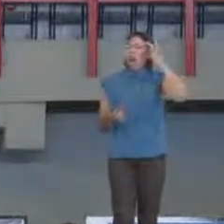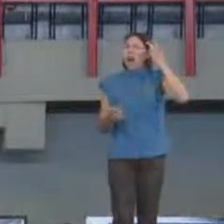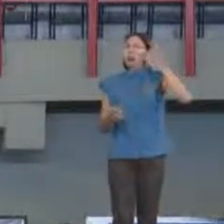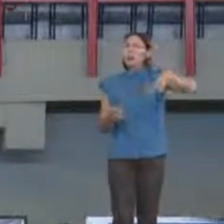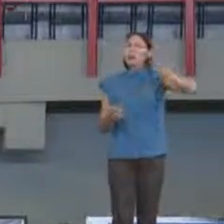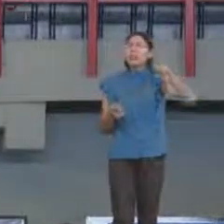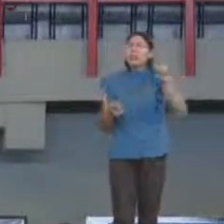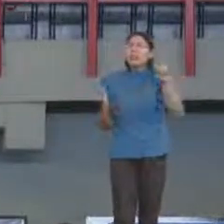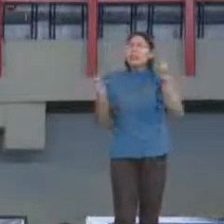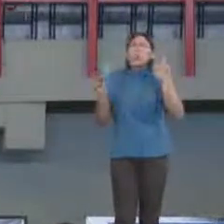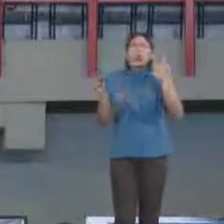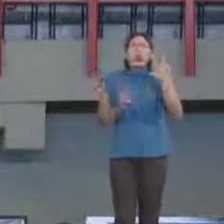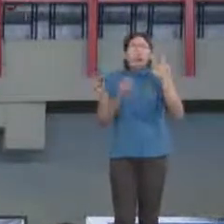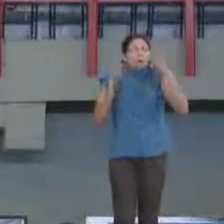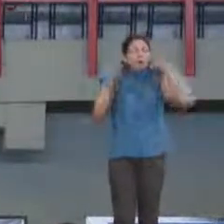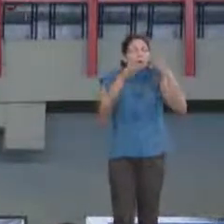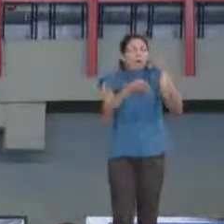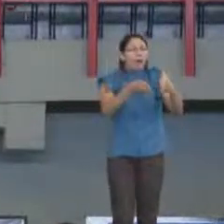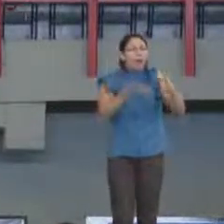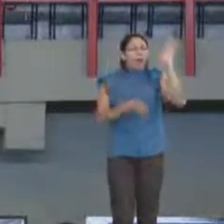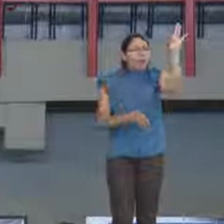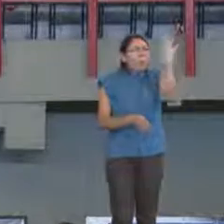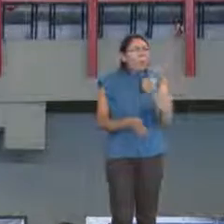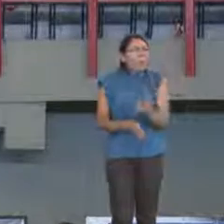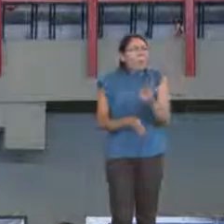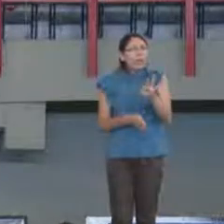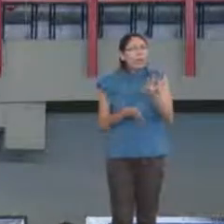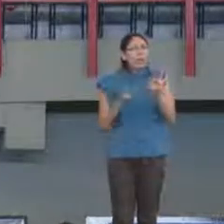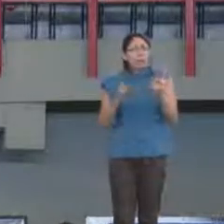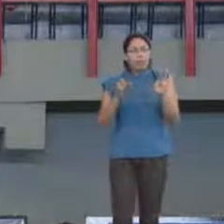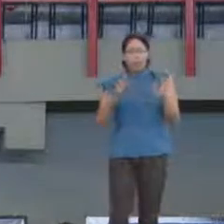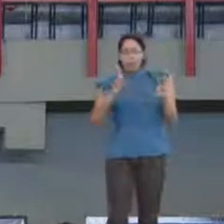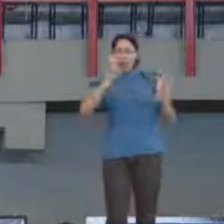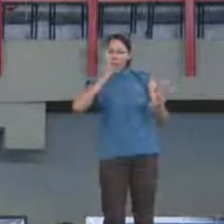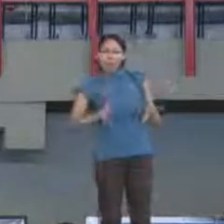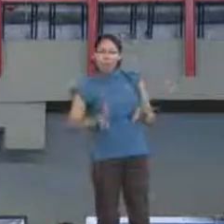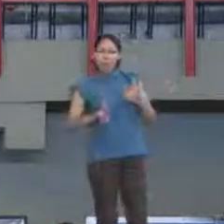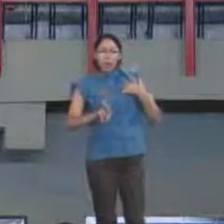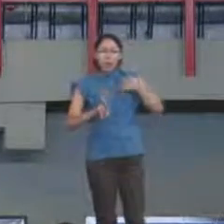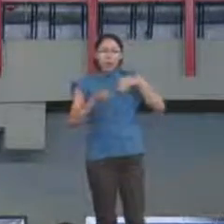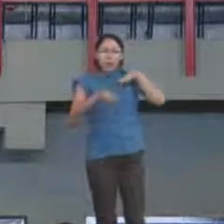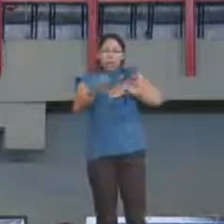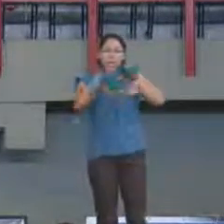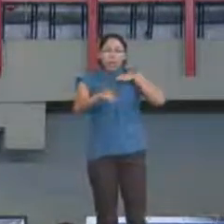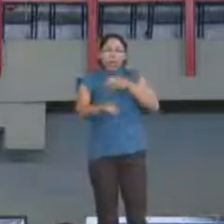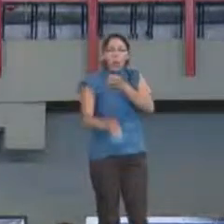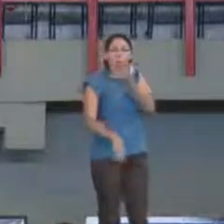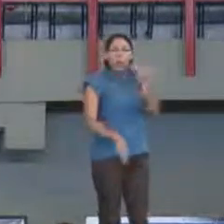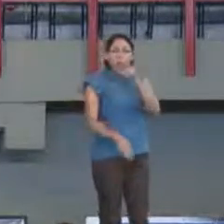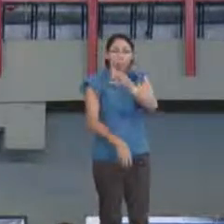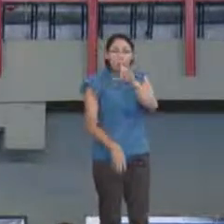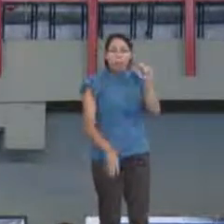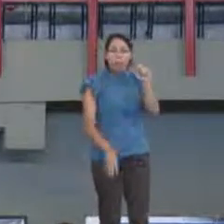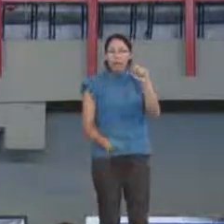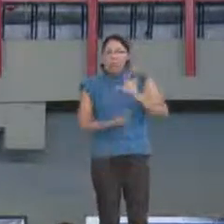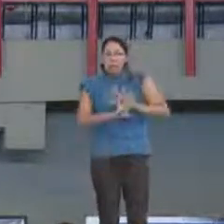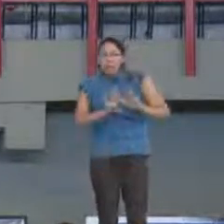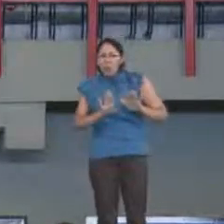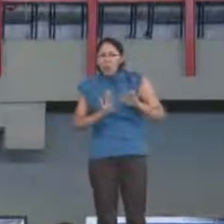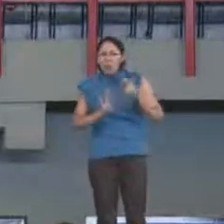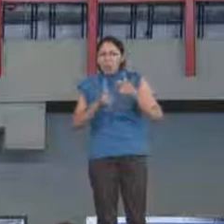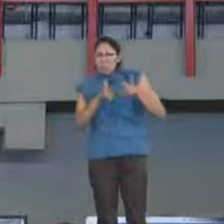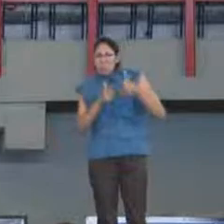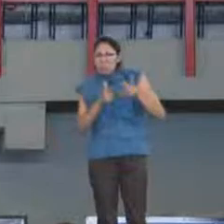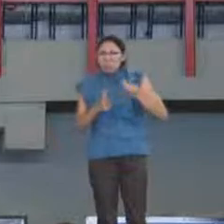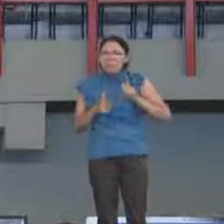trabalho só com porcentagens dizer que o total de veículos observados eram 100? Porque aí, a partir do momento que eu falo que o total de veículos